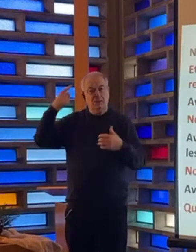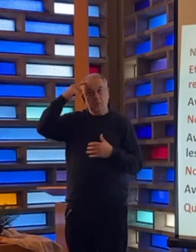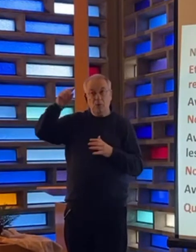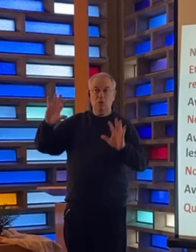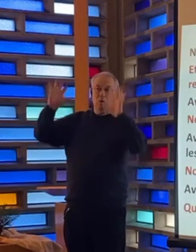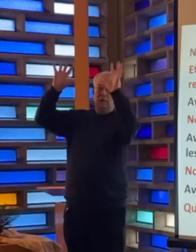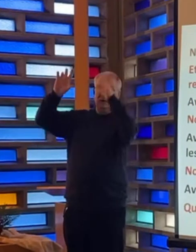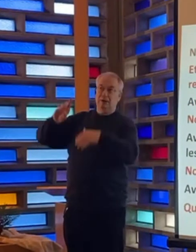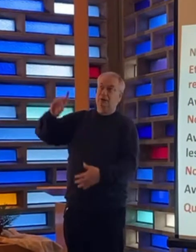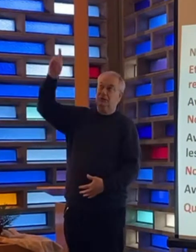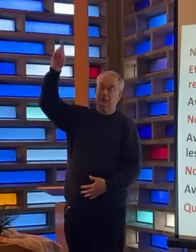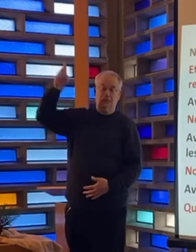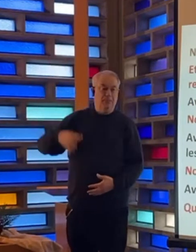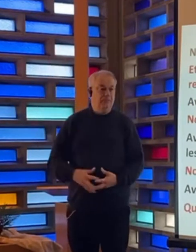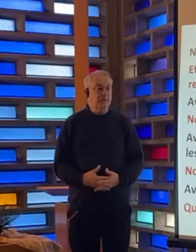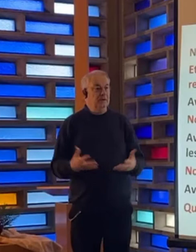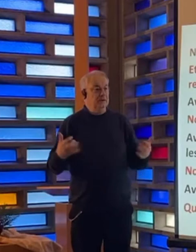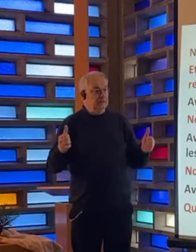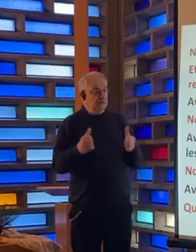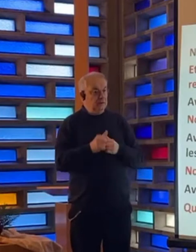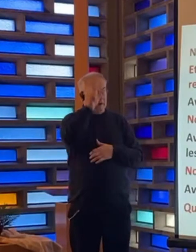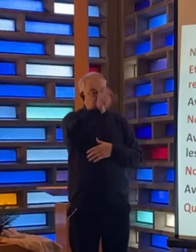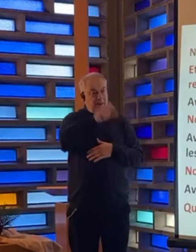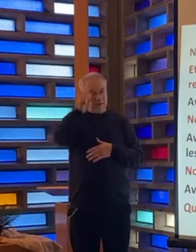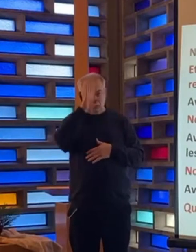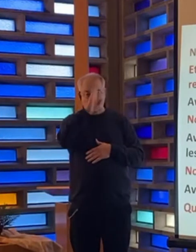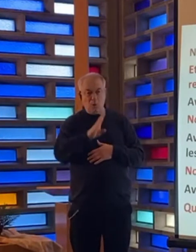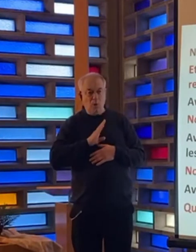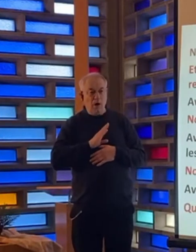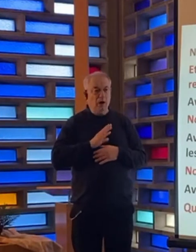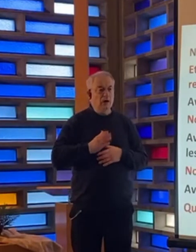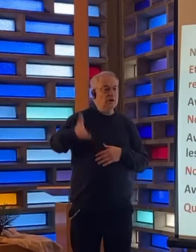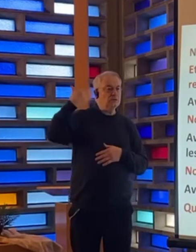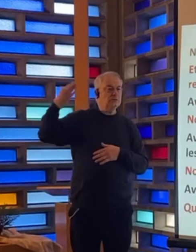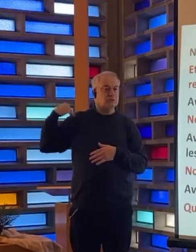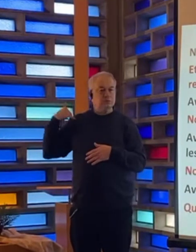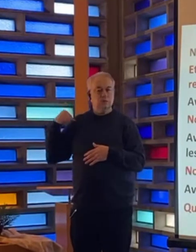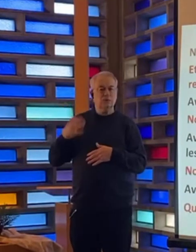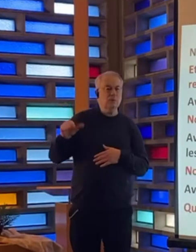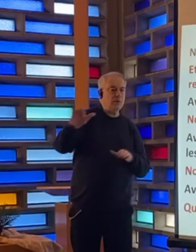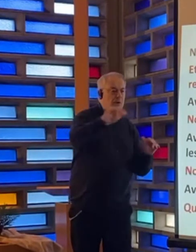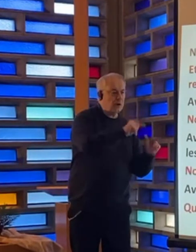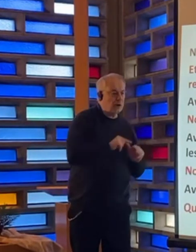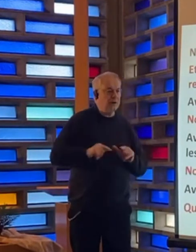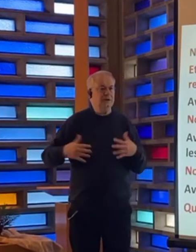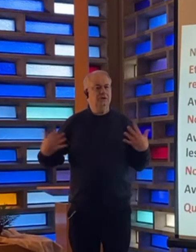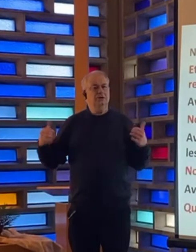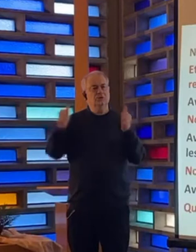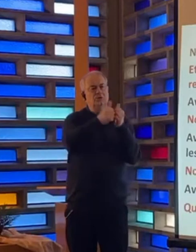Dieu. Avec les croyants de tous les temps et de tous les lieux, nous sommes réunis pour louer